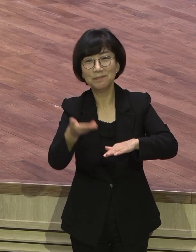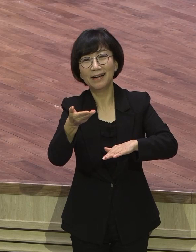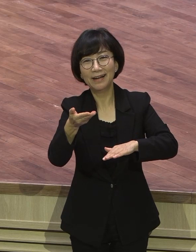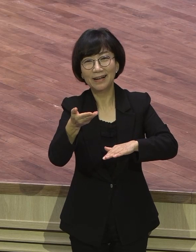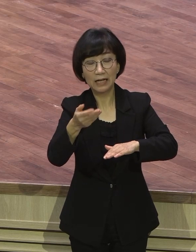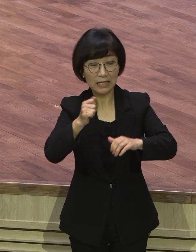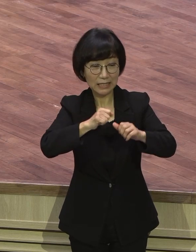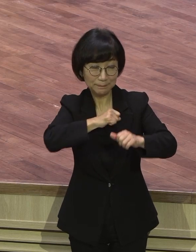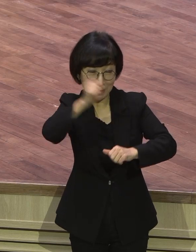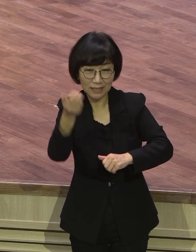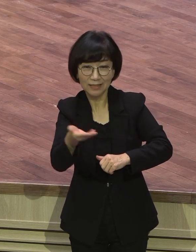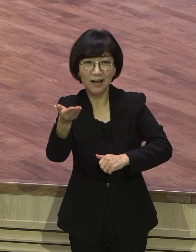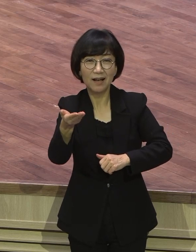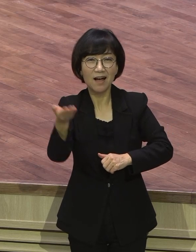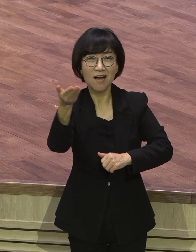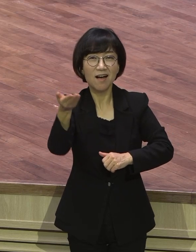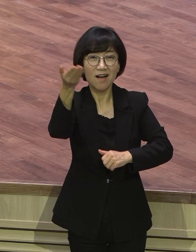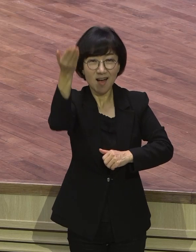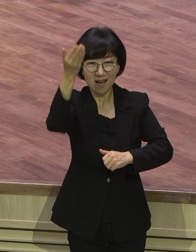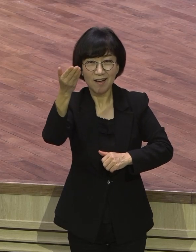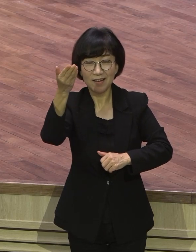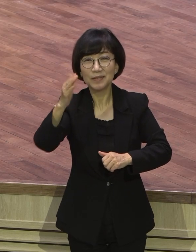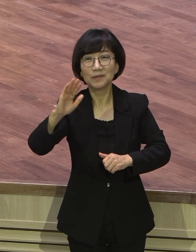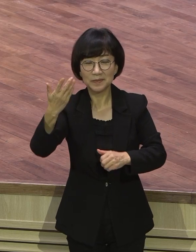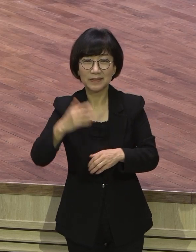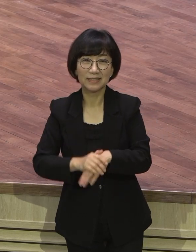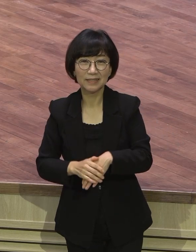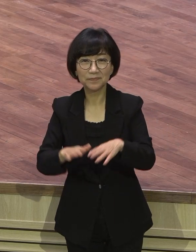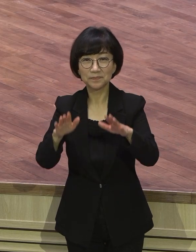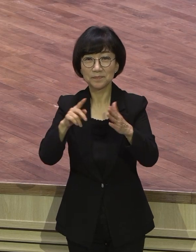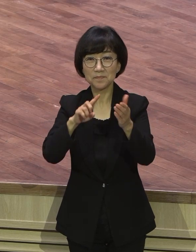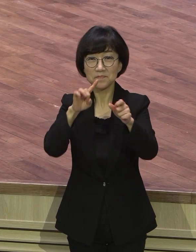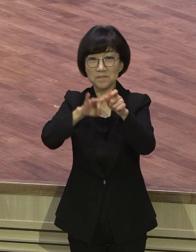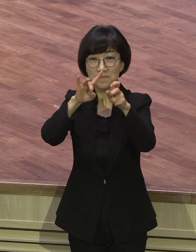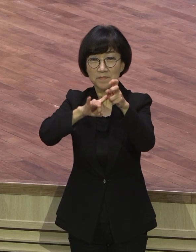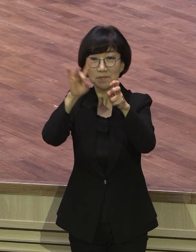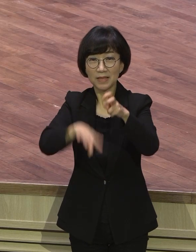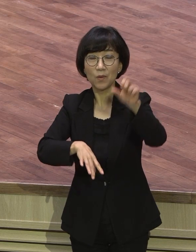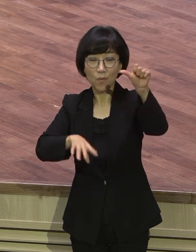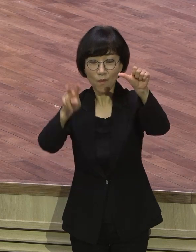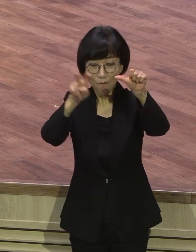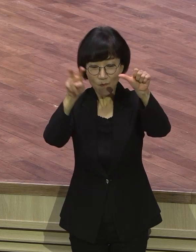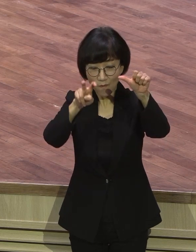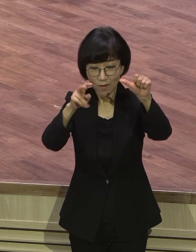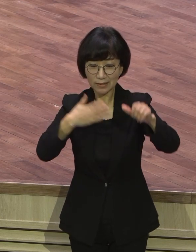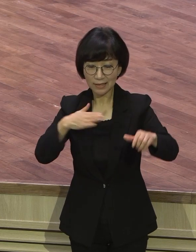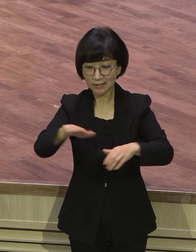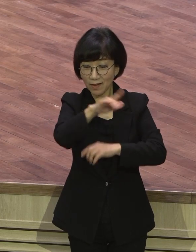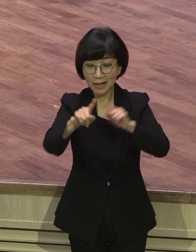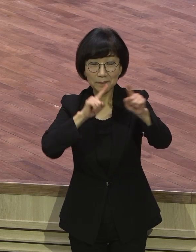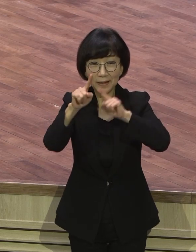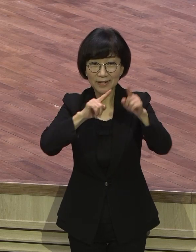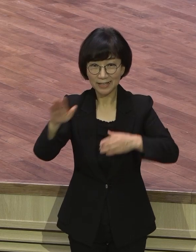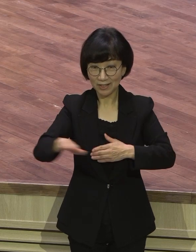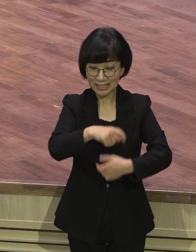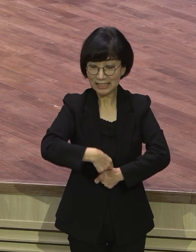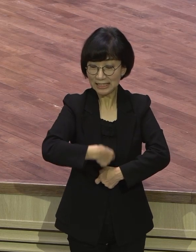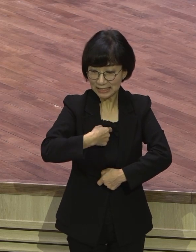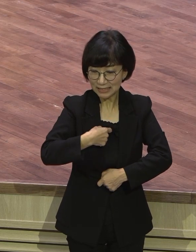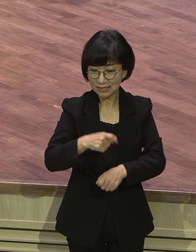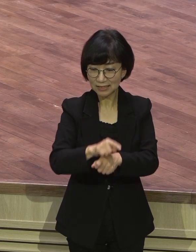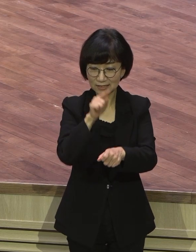힘들지만은 딱 20절을 보세요 내가 너희에게 이뤄놓으니 너희 의의가 서기관과 바리세인보다